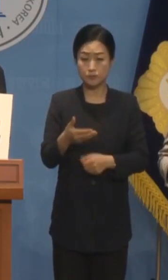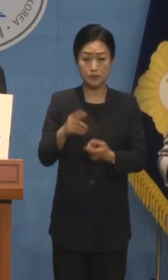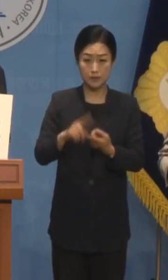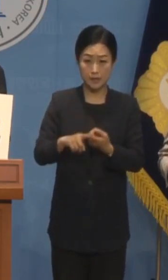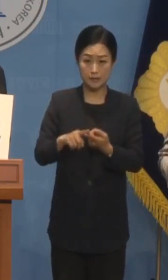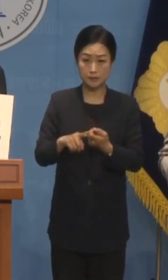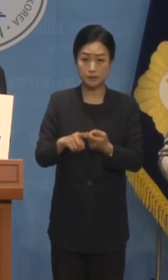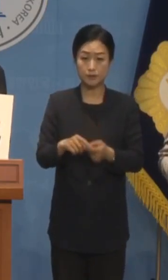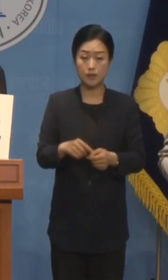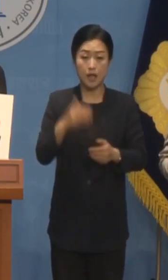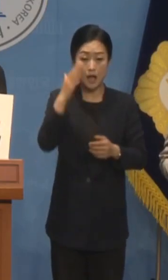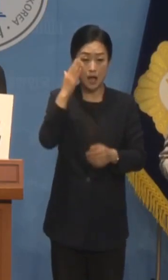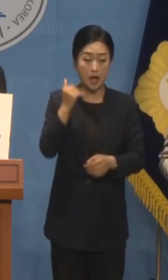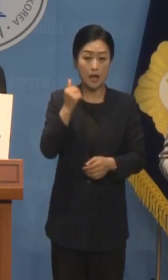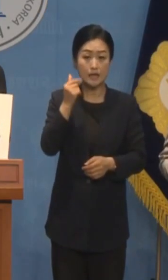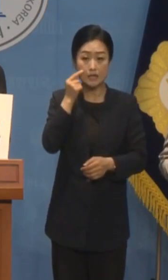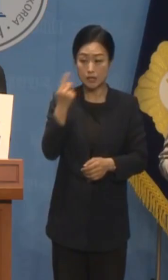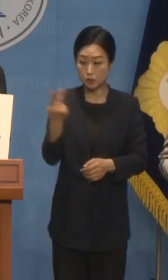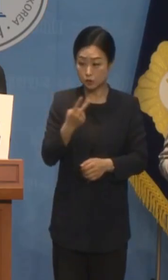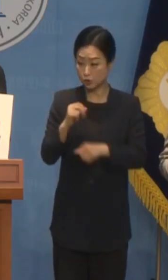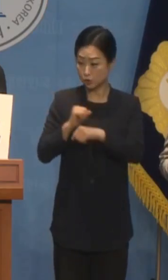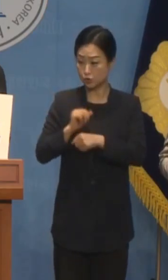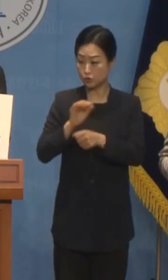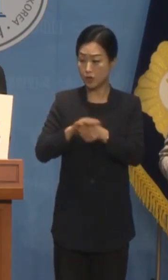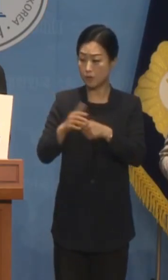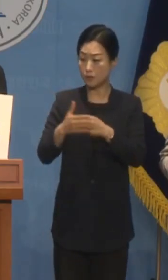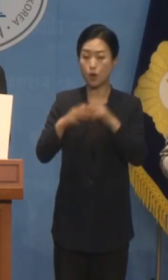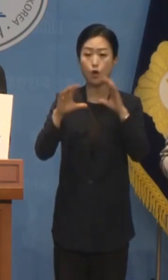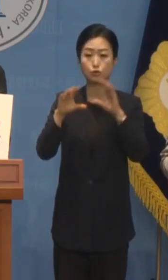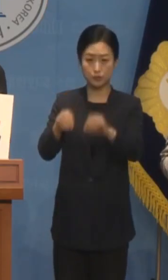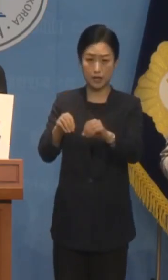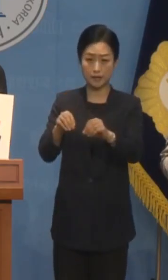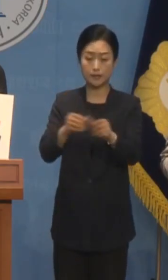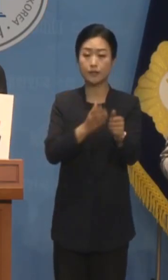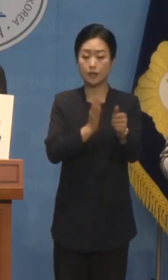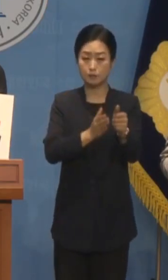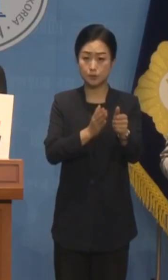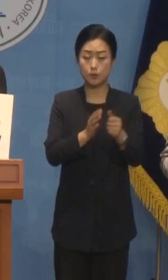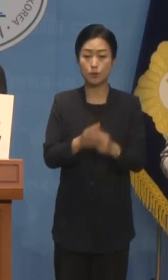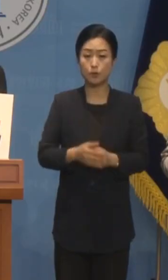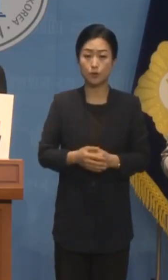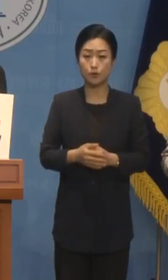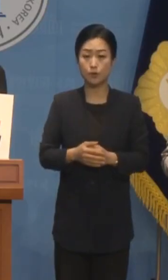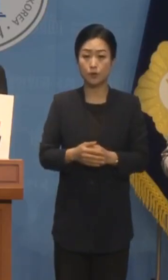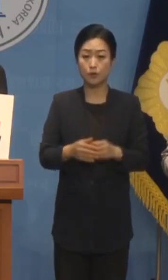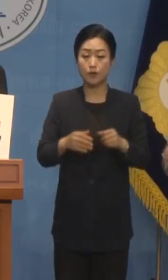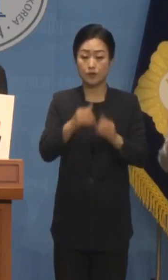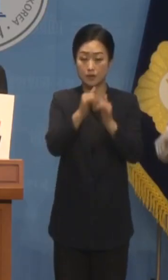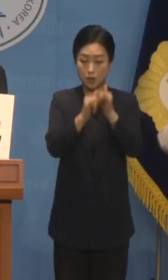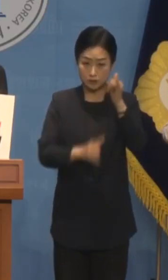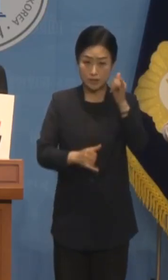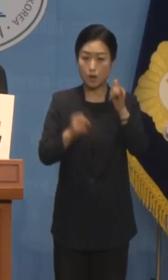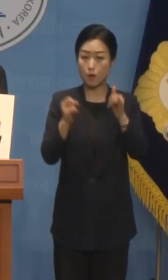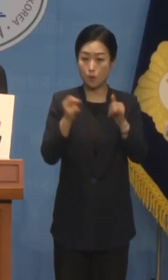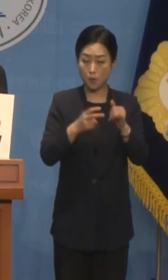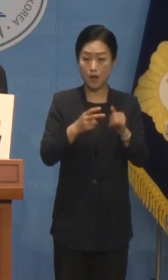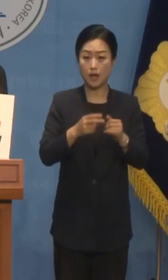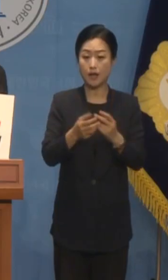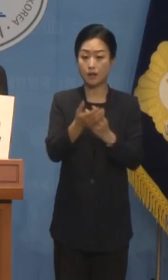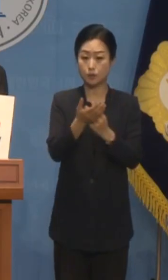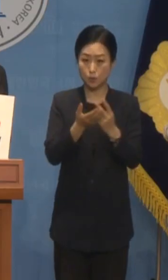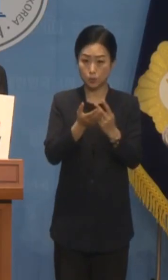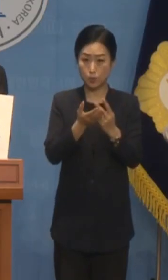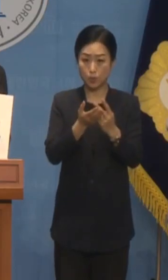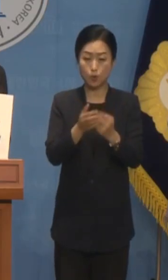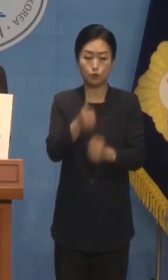뒷받침하는 한일 군사협력은 당장 중단되어야 합니다. 역사정의와 영토주권을 훼손하는 일체의 군사협력